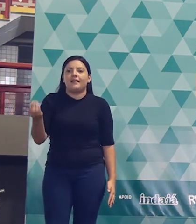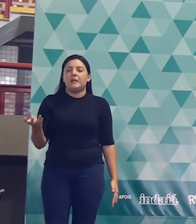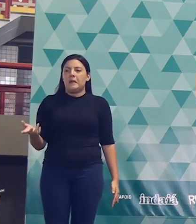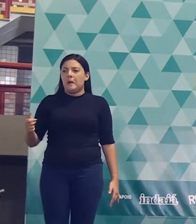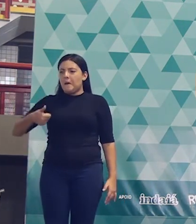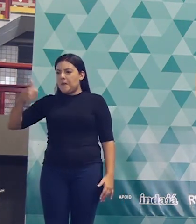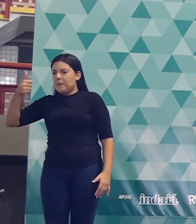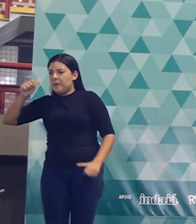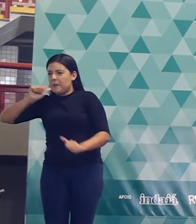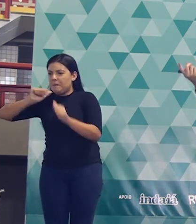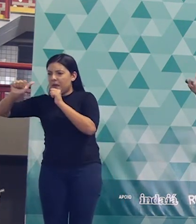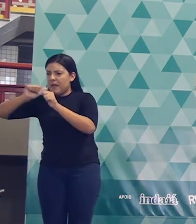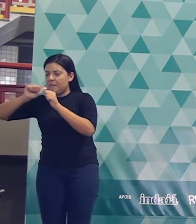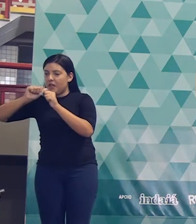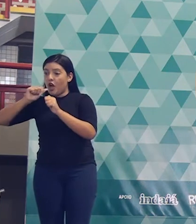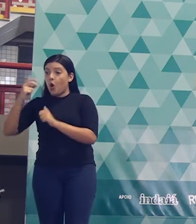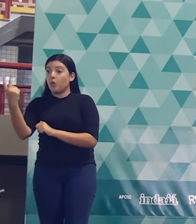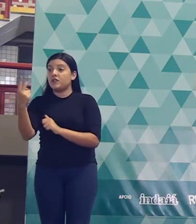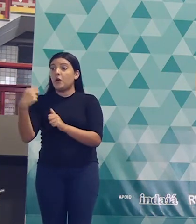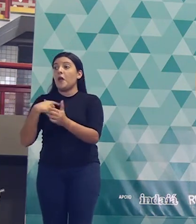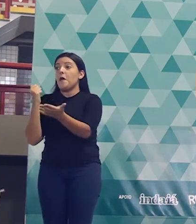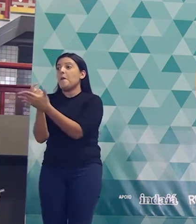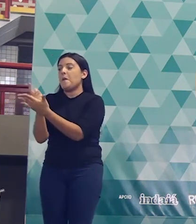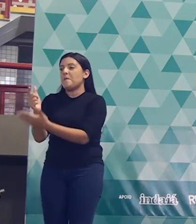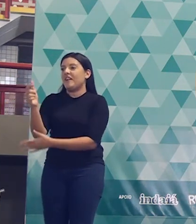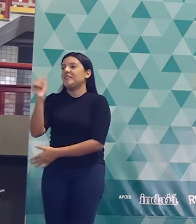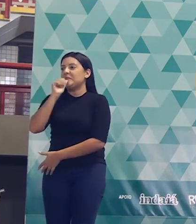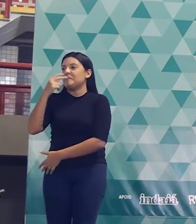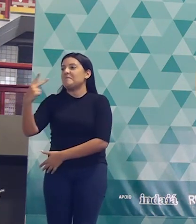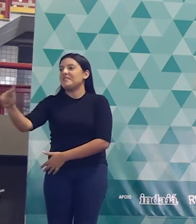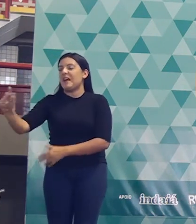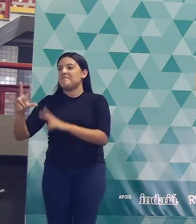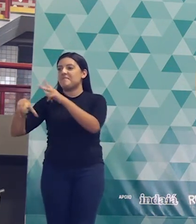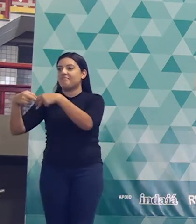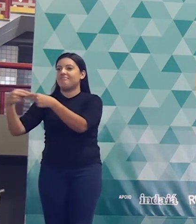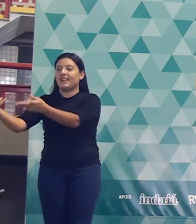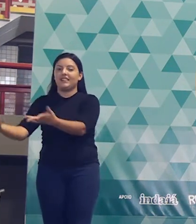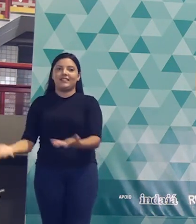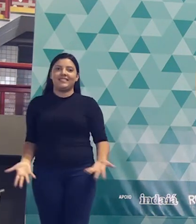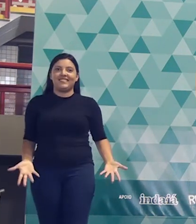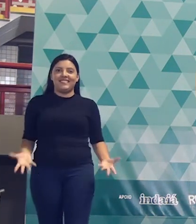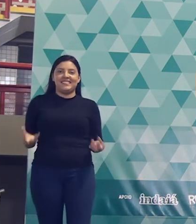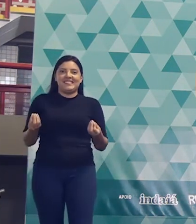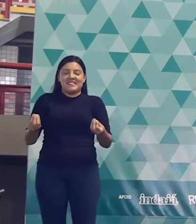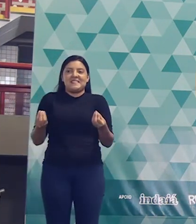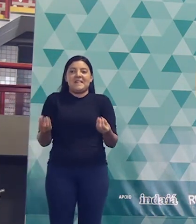bebia, o segundo, ela que comprava a bebida dele, né? Vai entender, né?